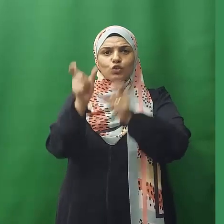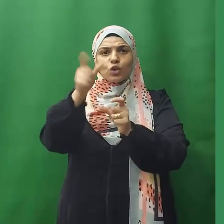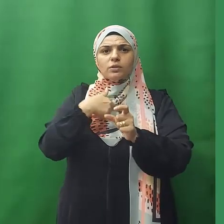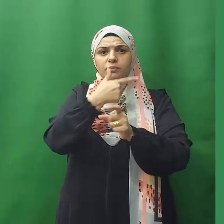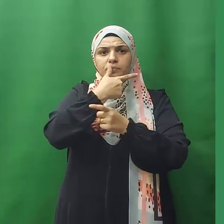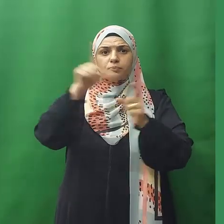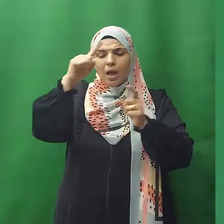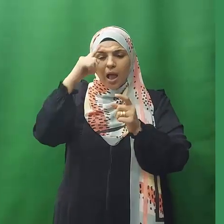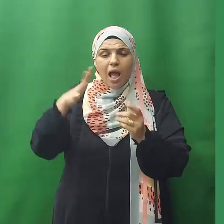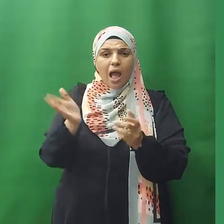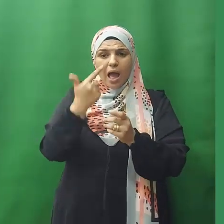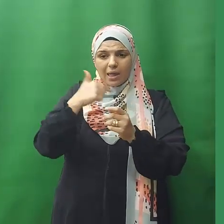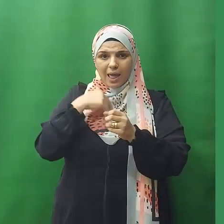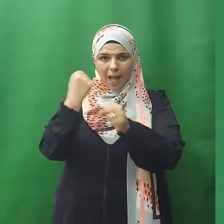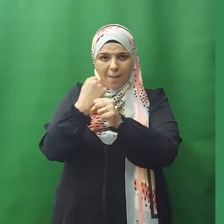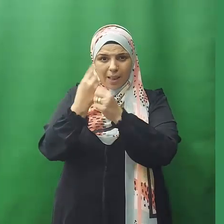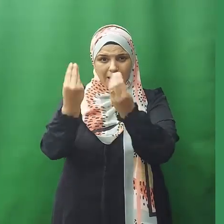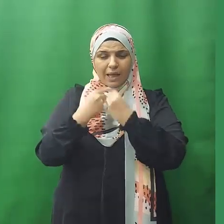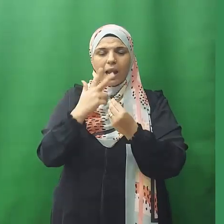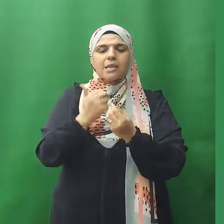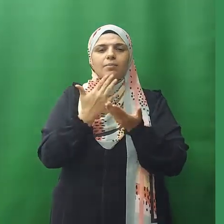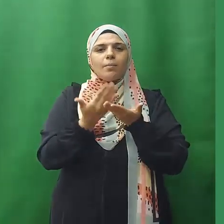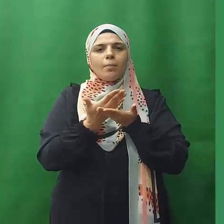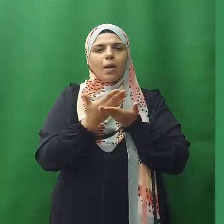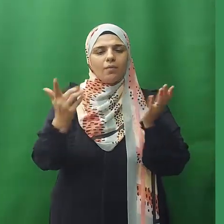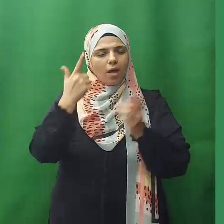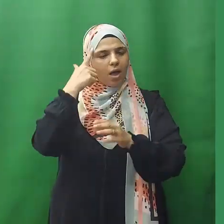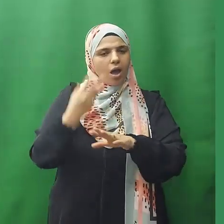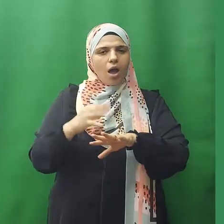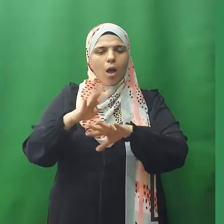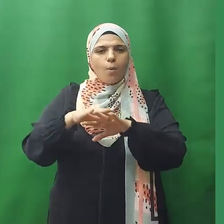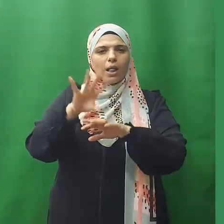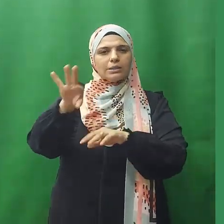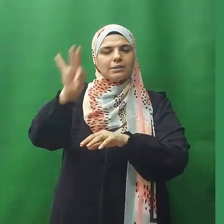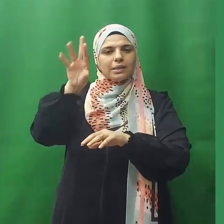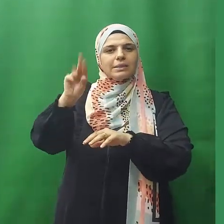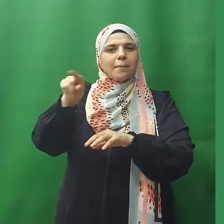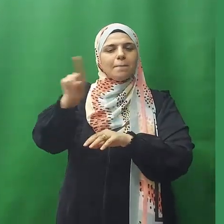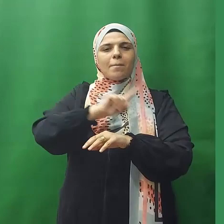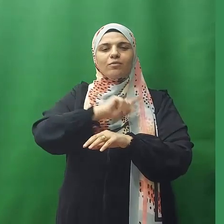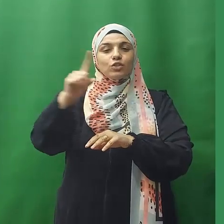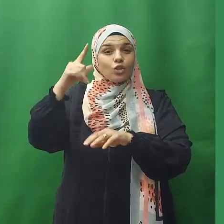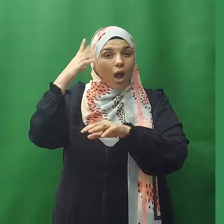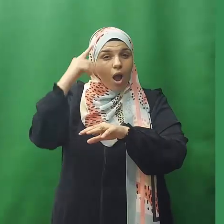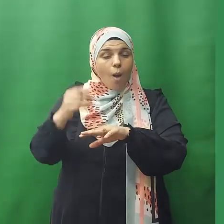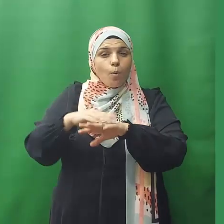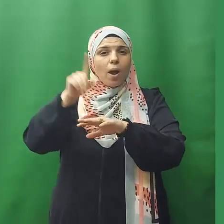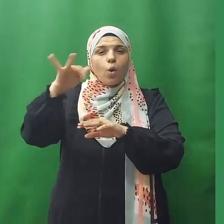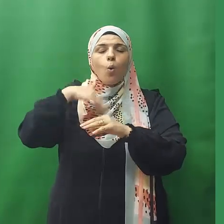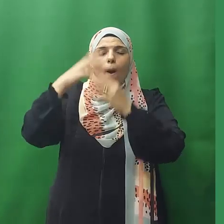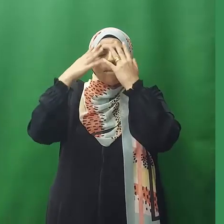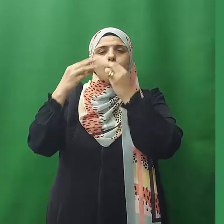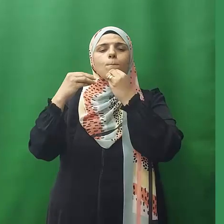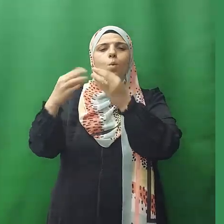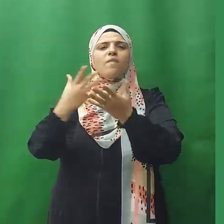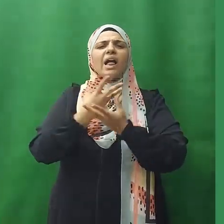وقد كافئناه ما خلا ابا بكر فان له عندنا يدا يكافئه الله بها يوم القيامه